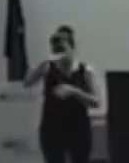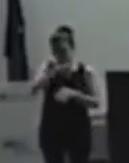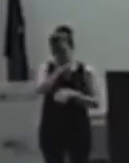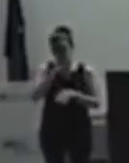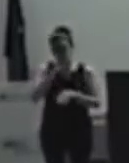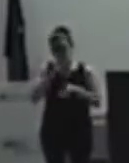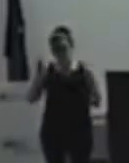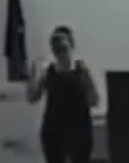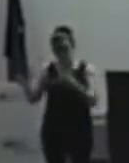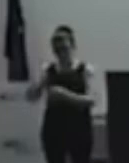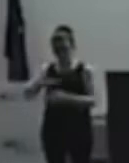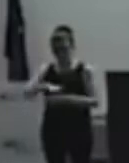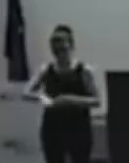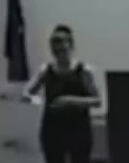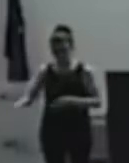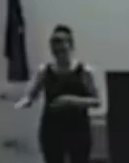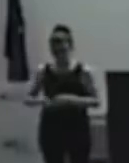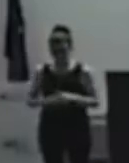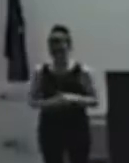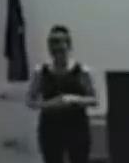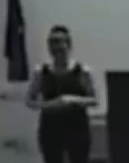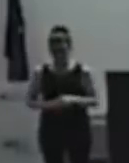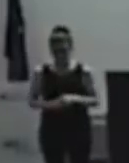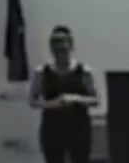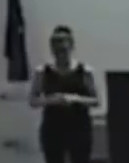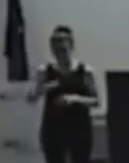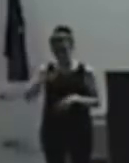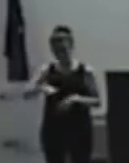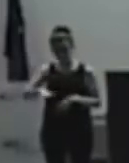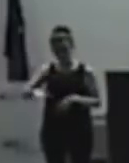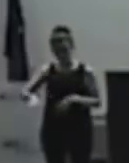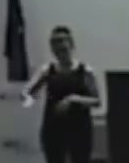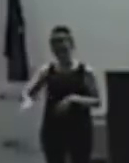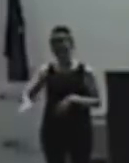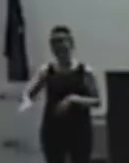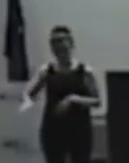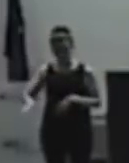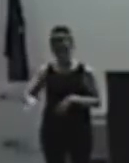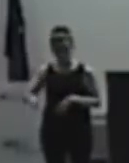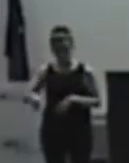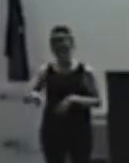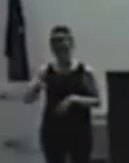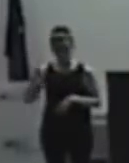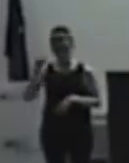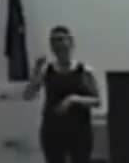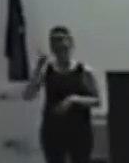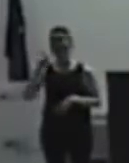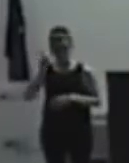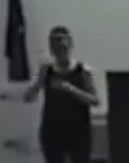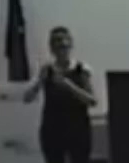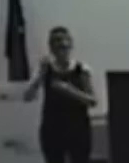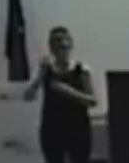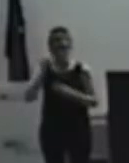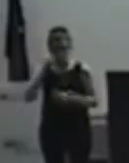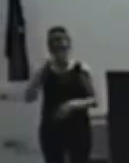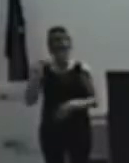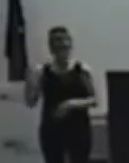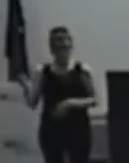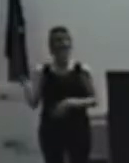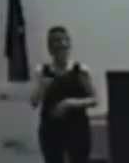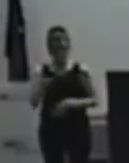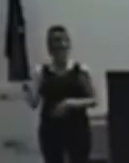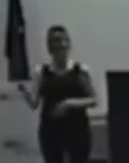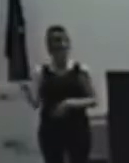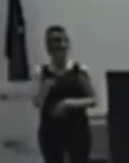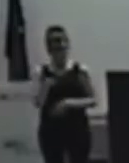chavales, un chaval que no ve más que un perjuicio